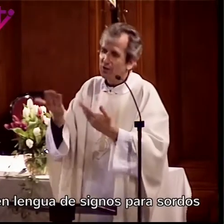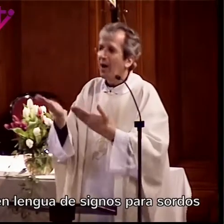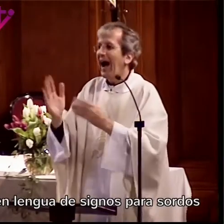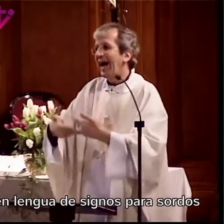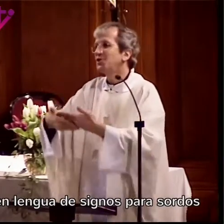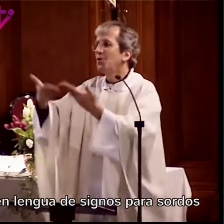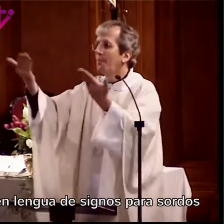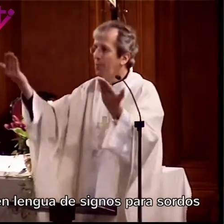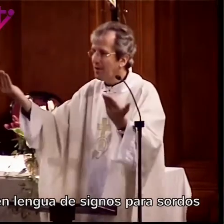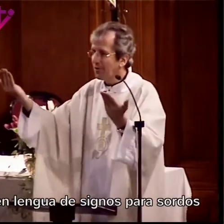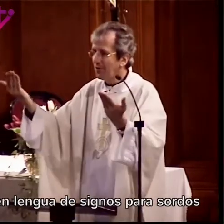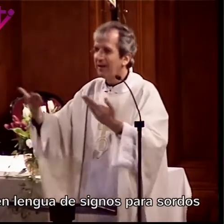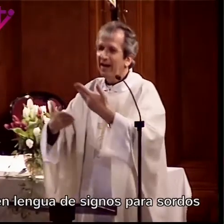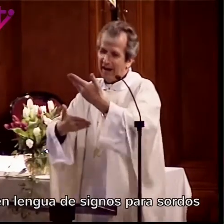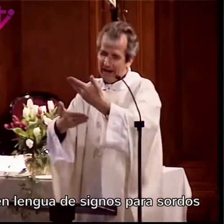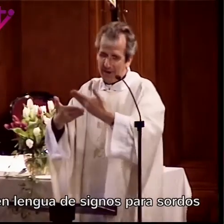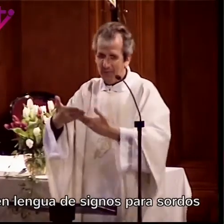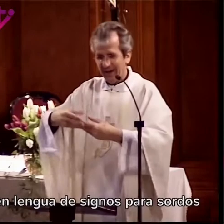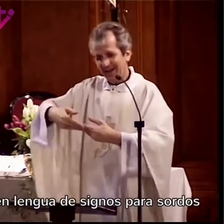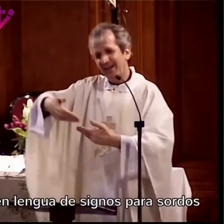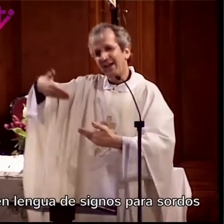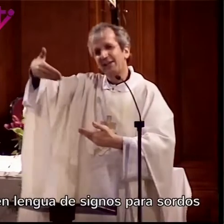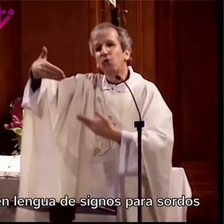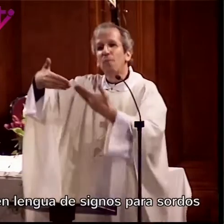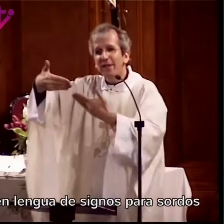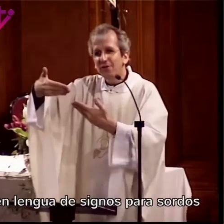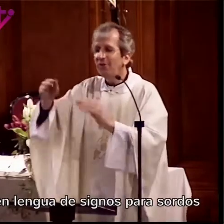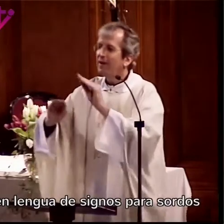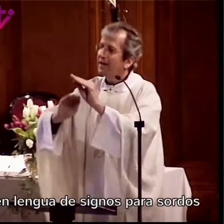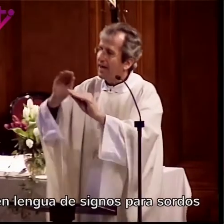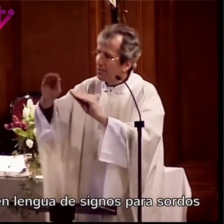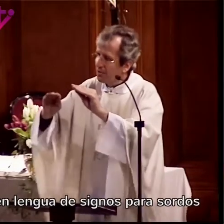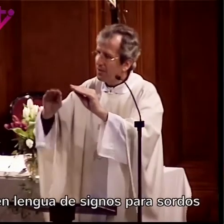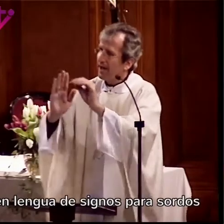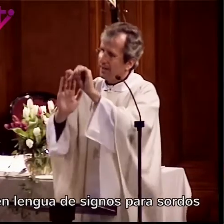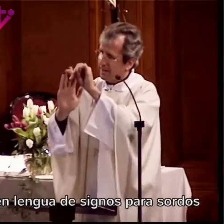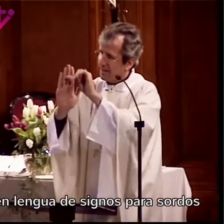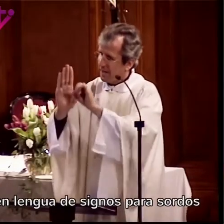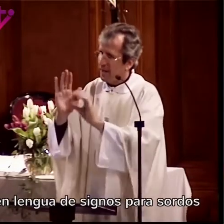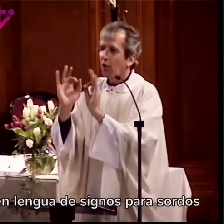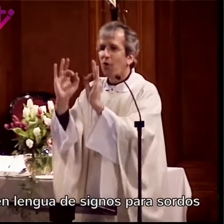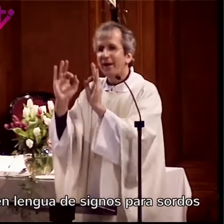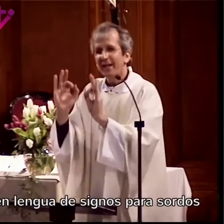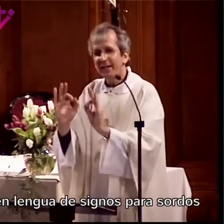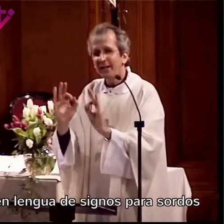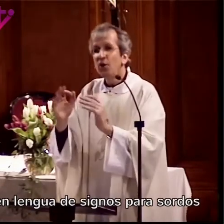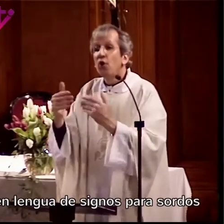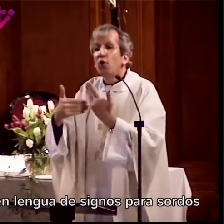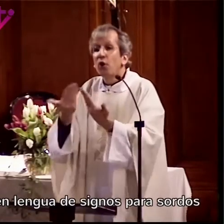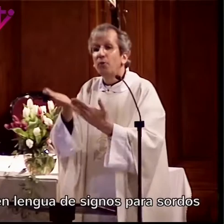ha hecho público la bula el documento que anuncia y que concreta como nos